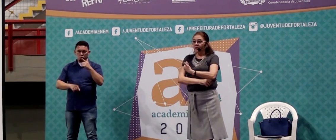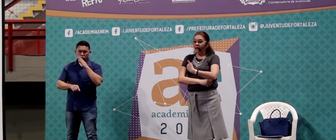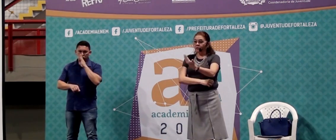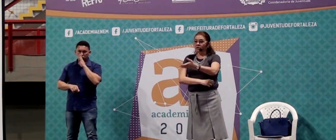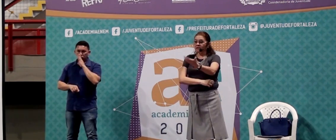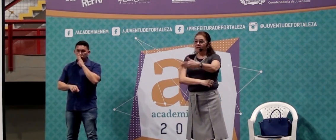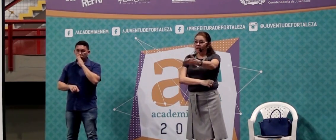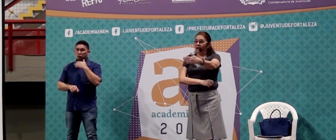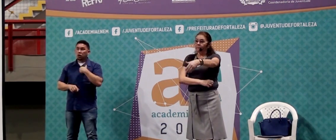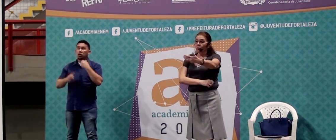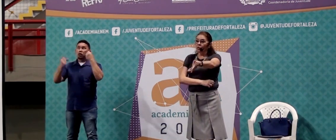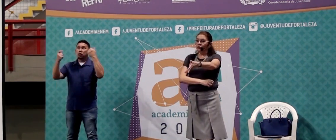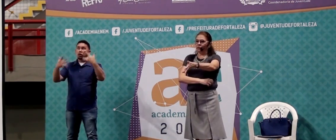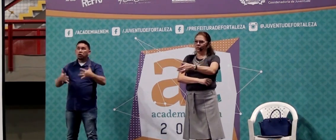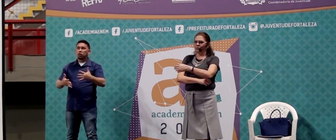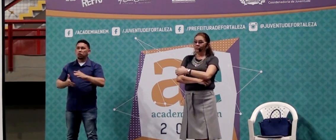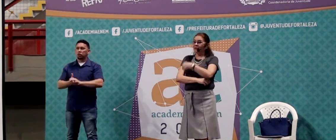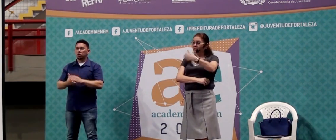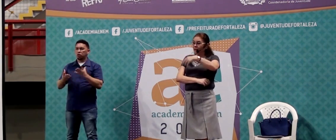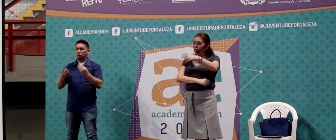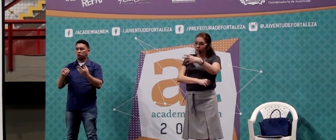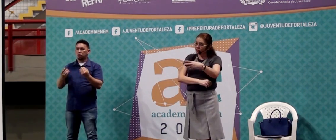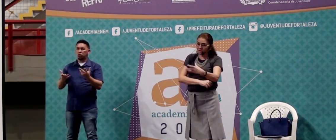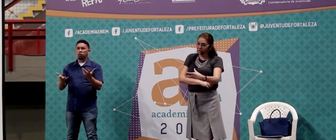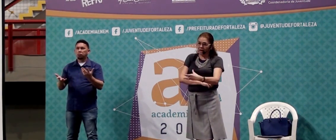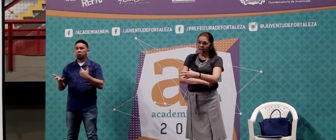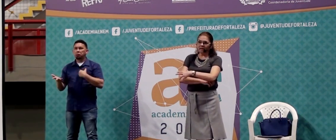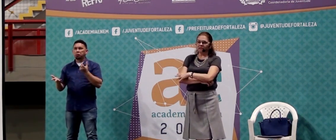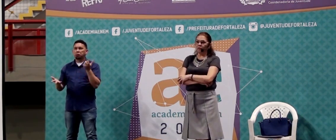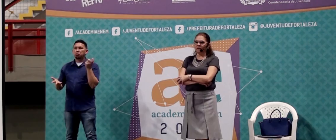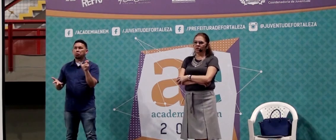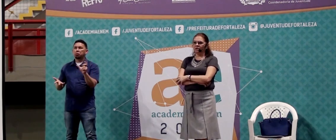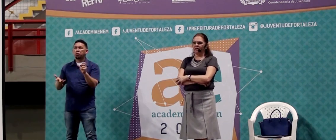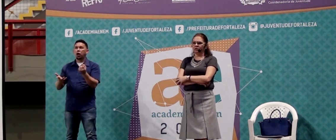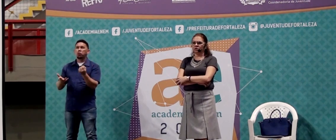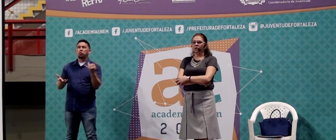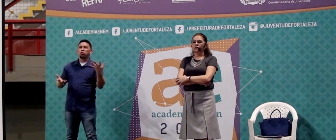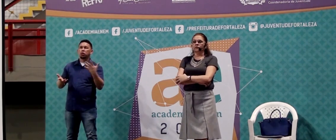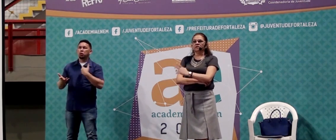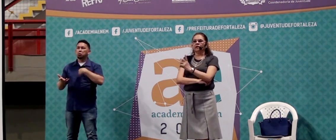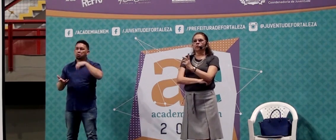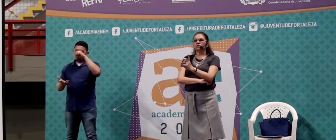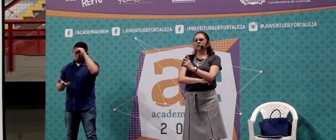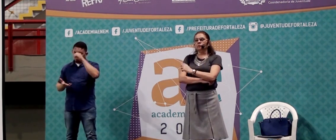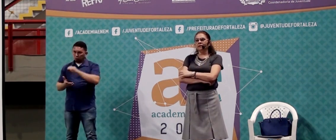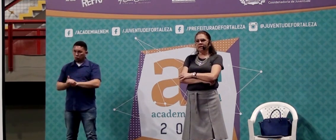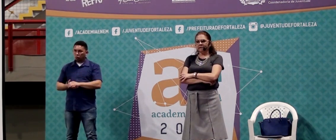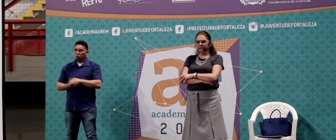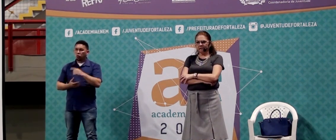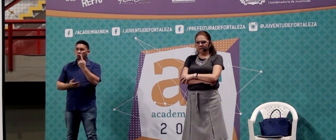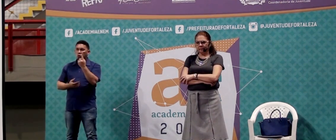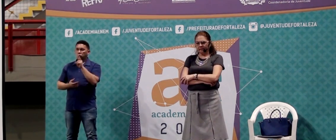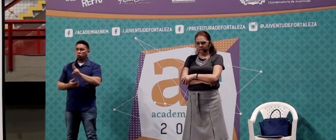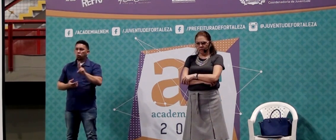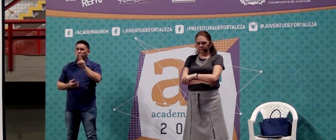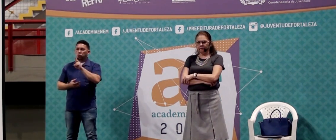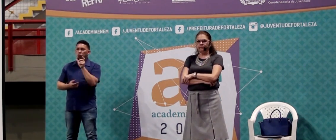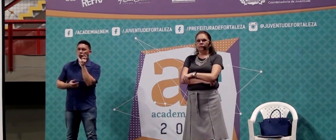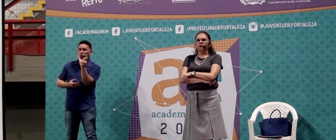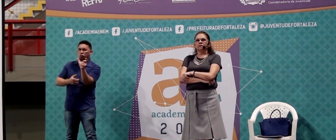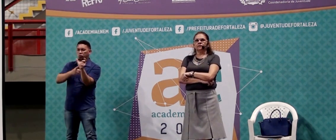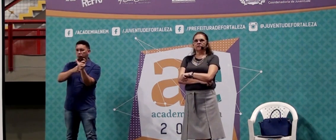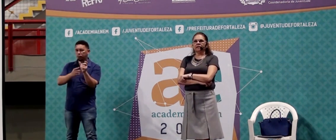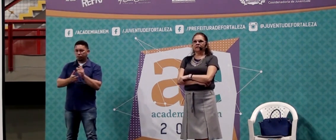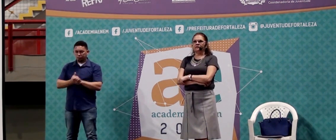e eu quero dizer que é muito, mas eu não sei essa quantidade, você usa uma dessas